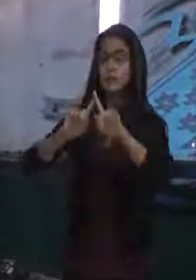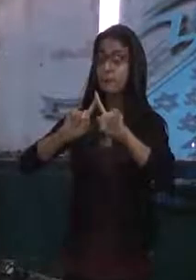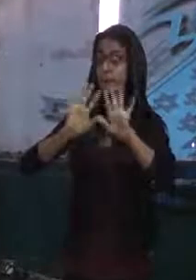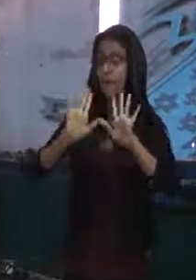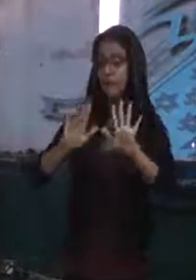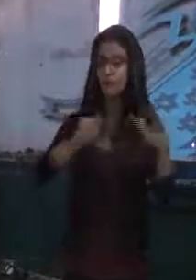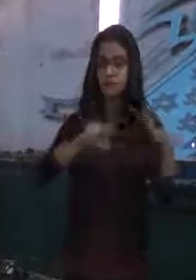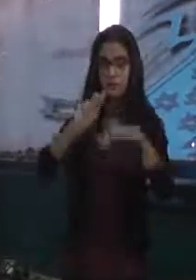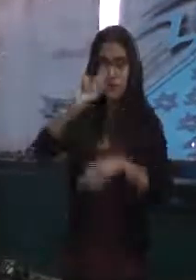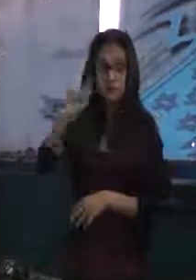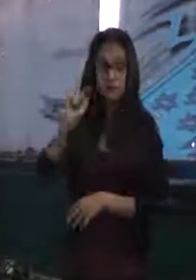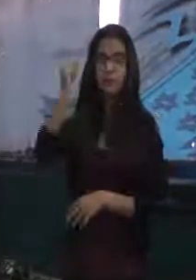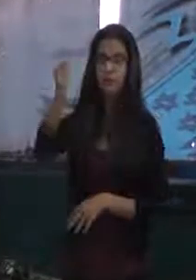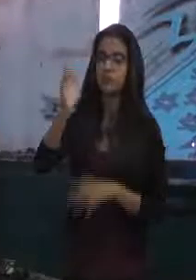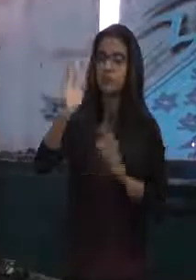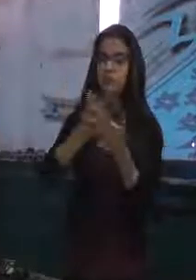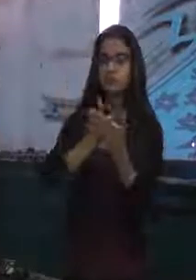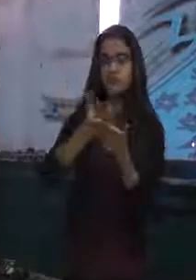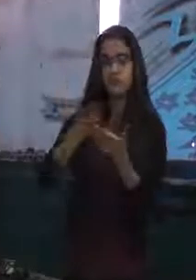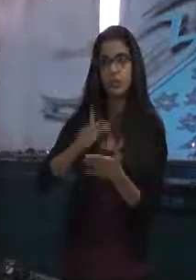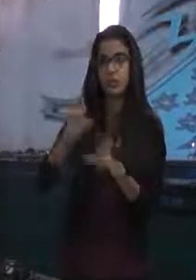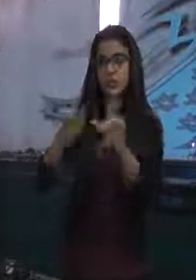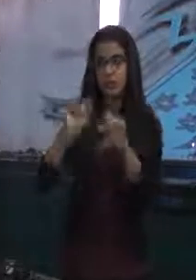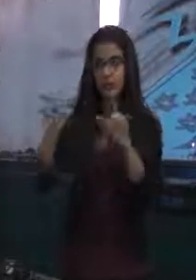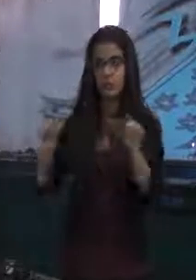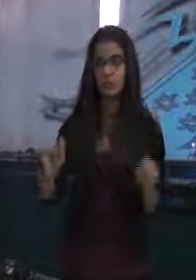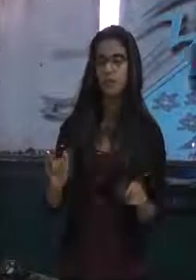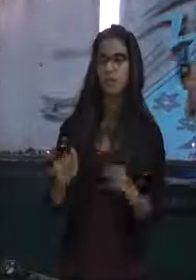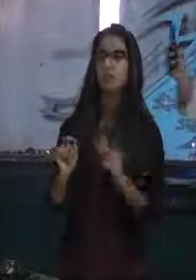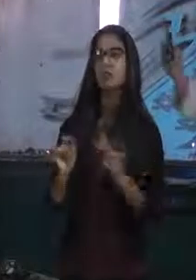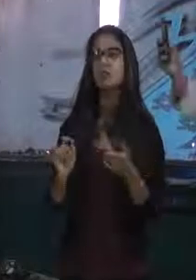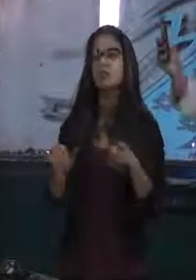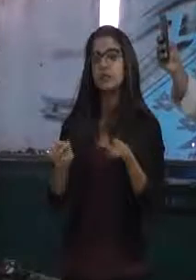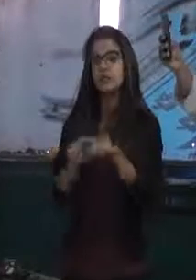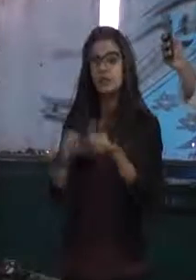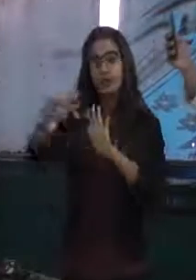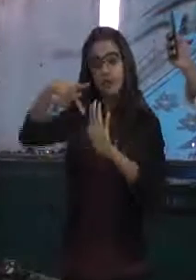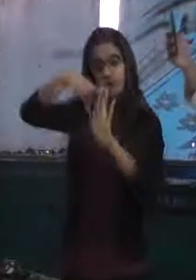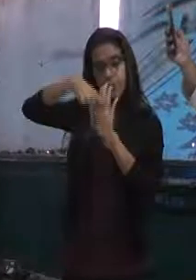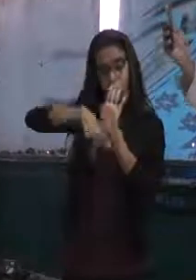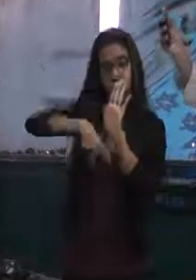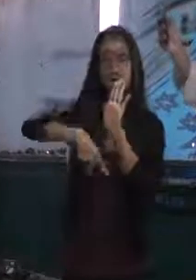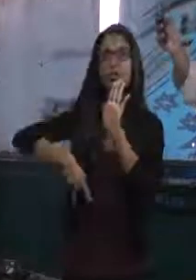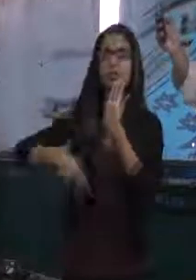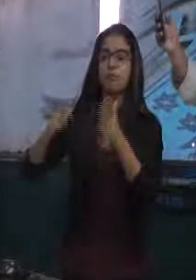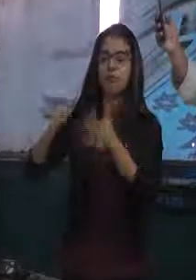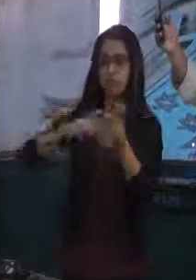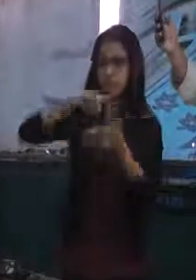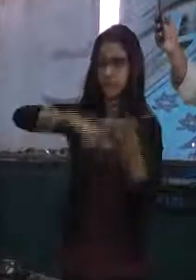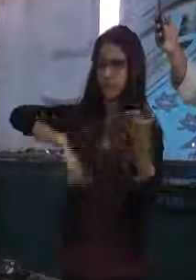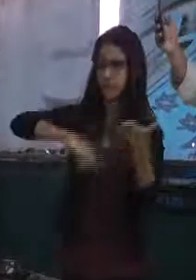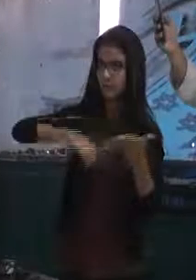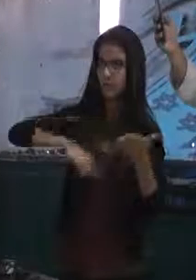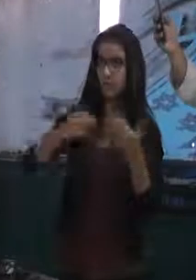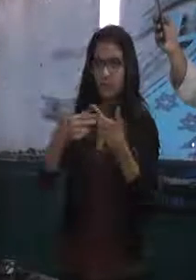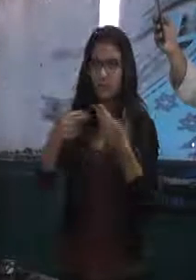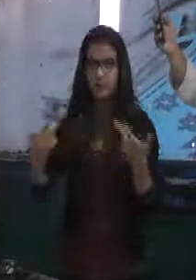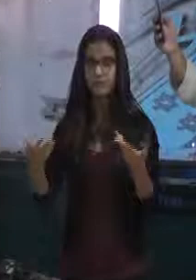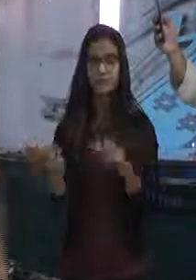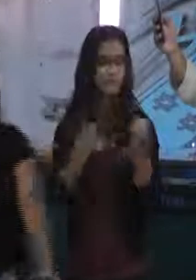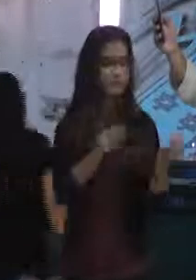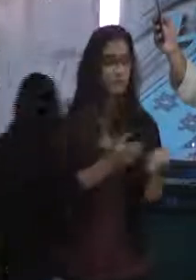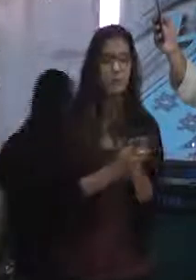próxima semana nós vamos estar fazendo também as indicações, os projetos e também as reivindicações. Eu